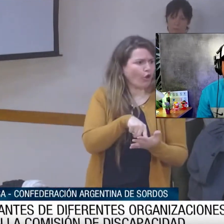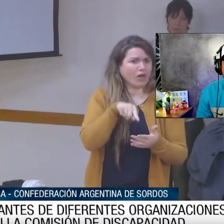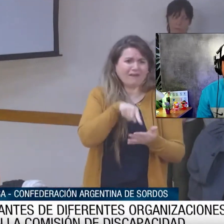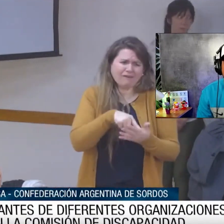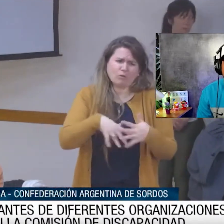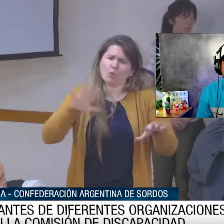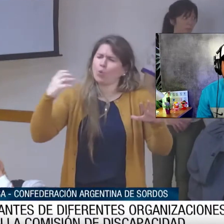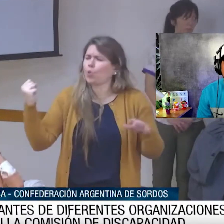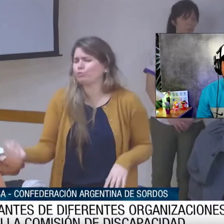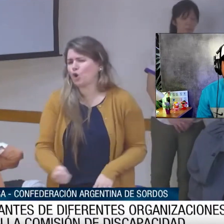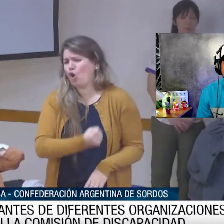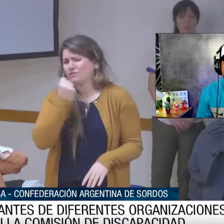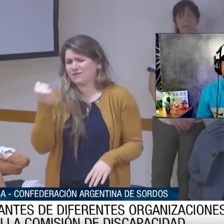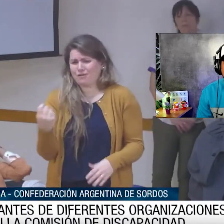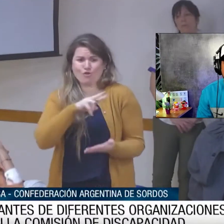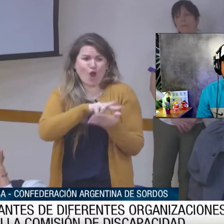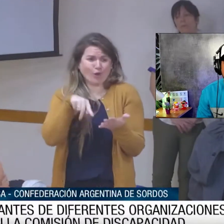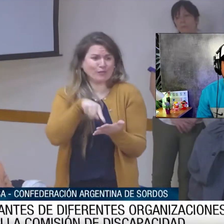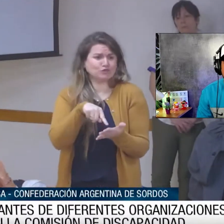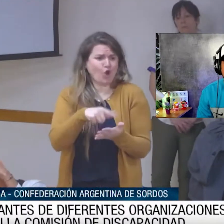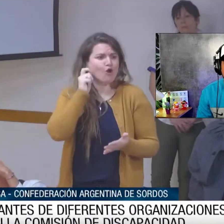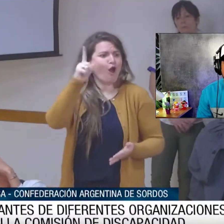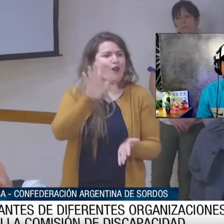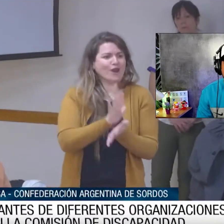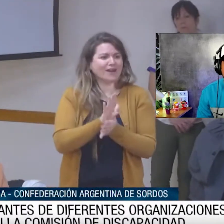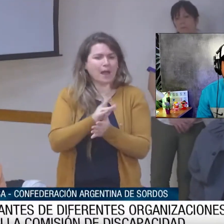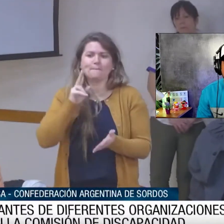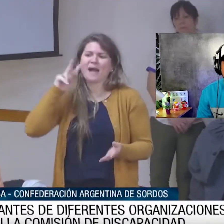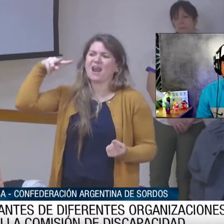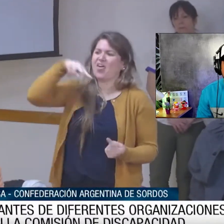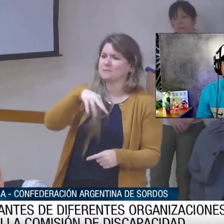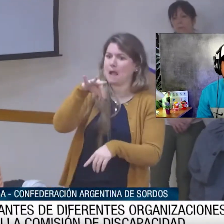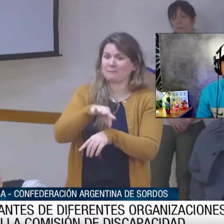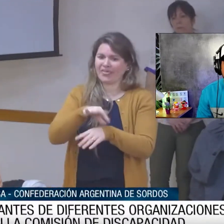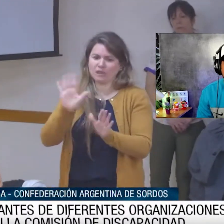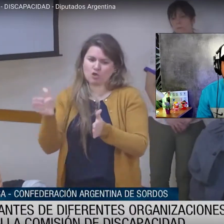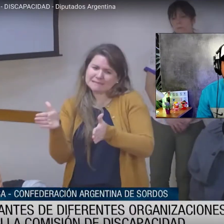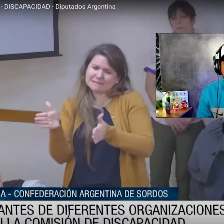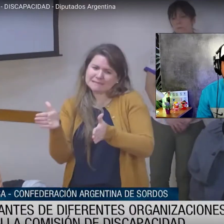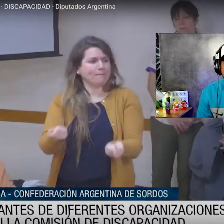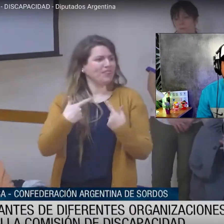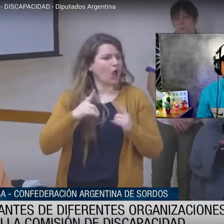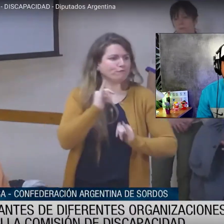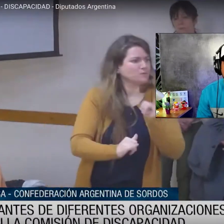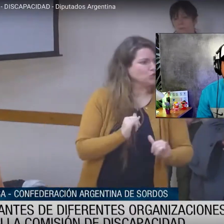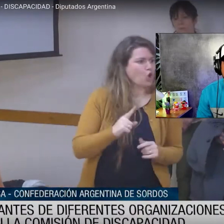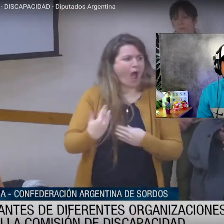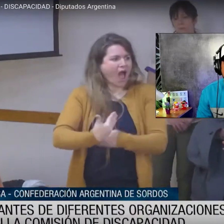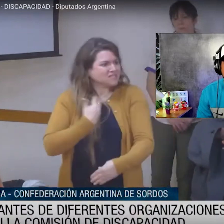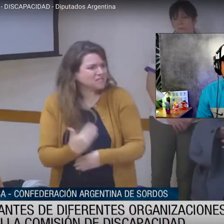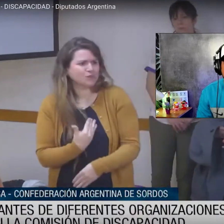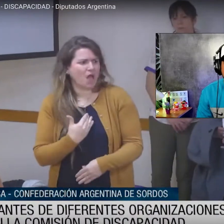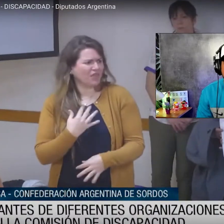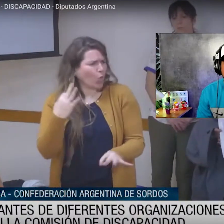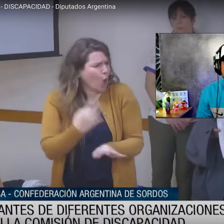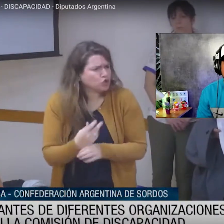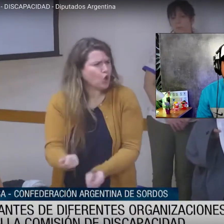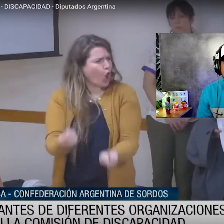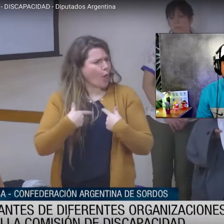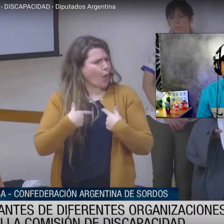Argentina fue uno de los primeros países que adhirió a la Convención de los Derechos de las Personas con Discapacidad Psicológica. Pero no te contamos con